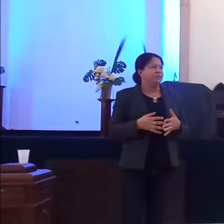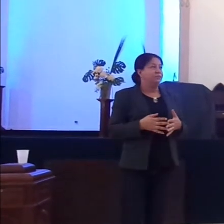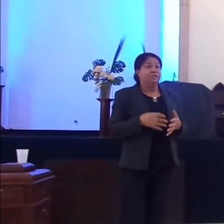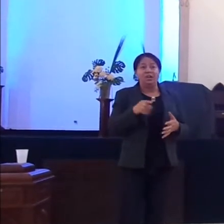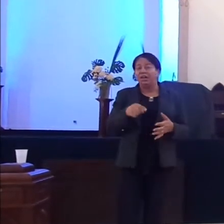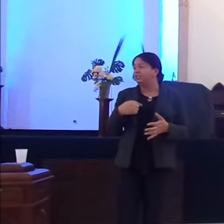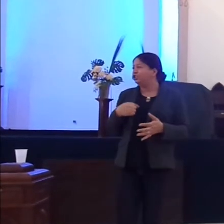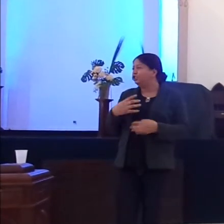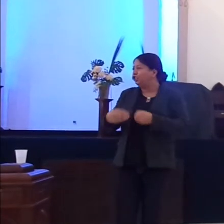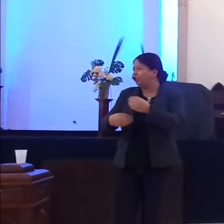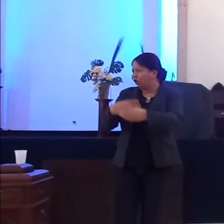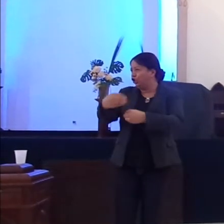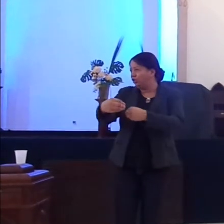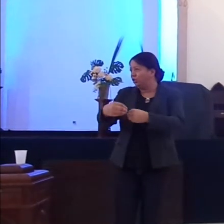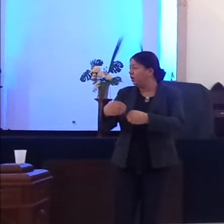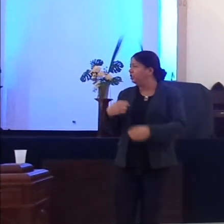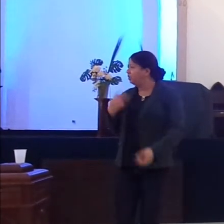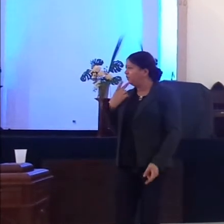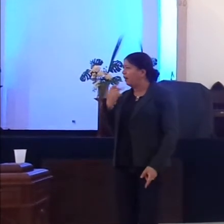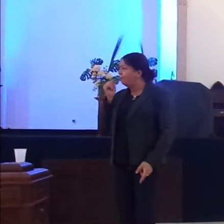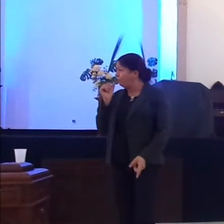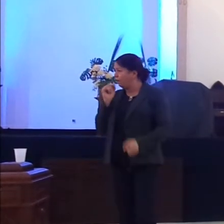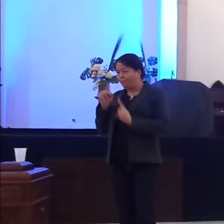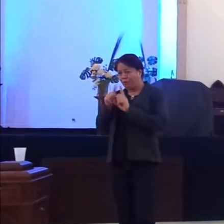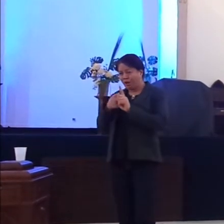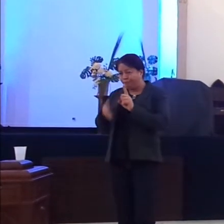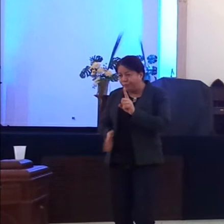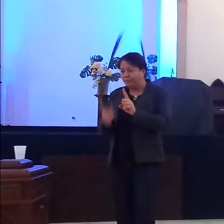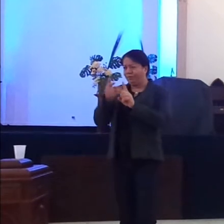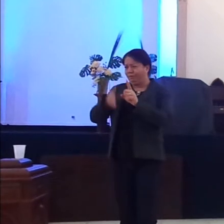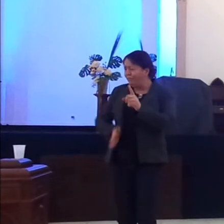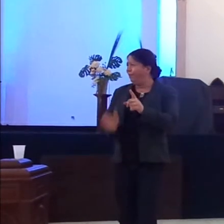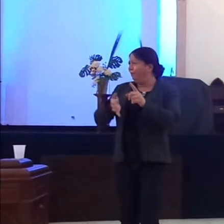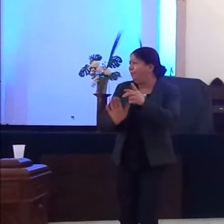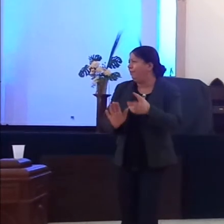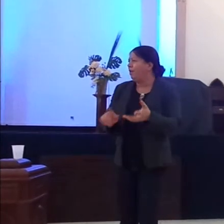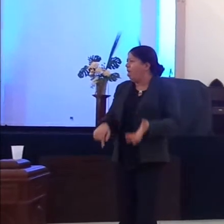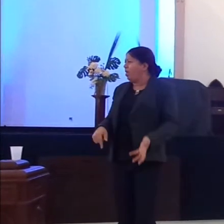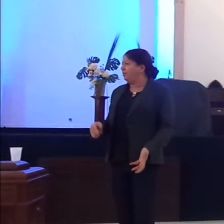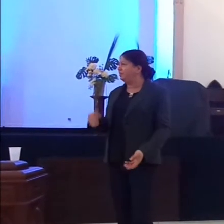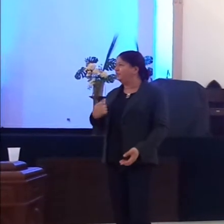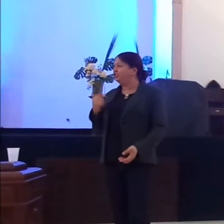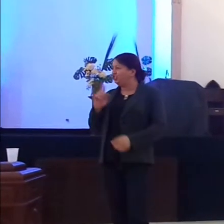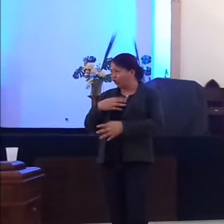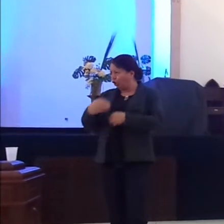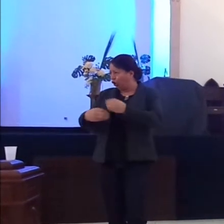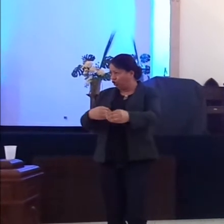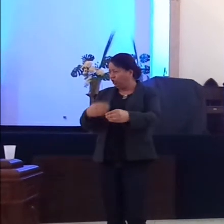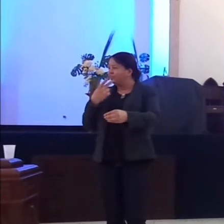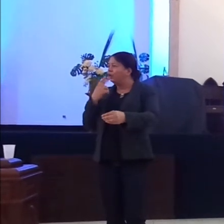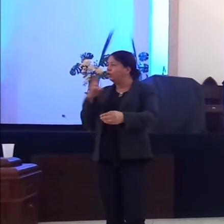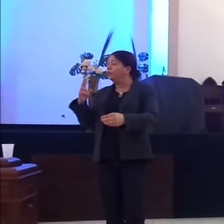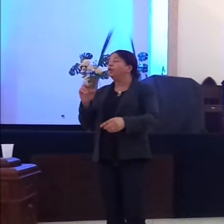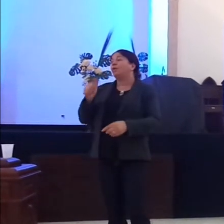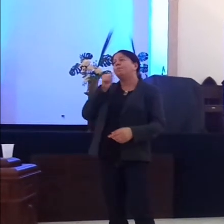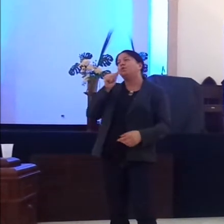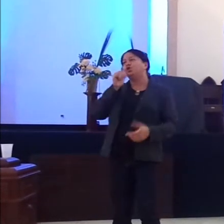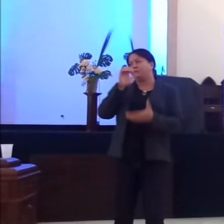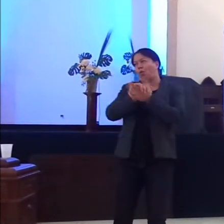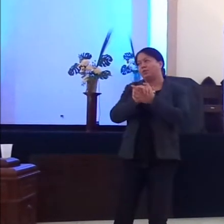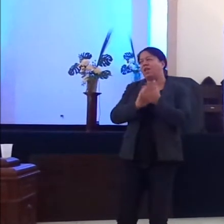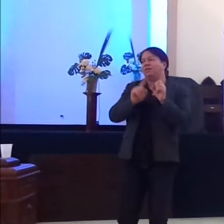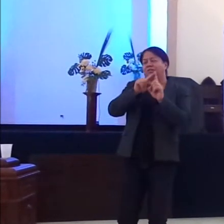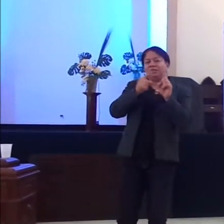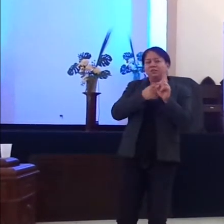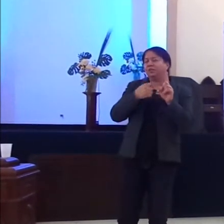a genealogia deveria mostrar a mulher, porque é da mulher que sai, né, a criança. Quando a minha esposa ficou grávida,